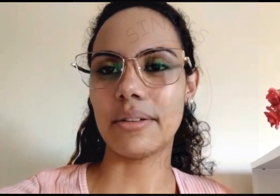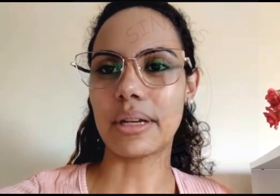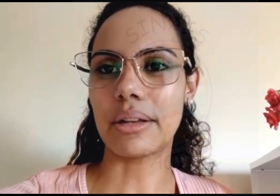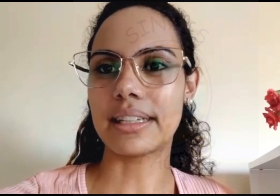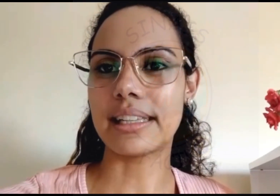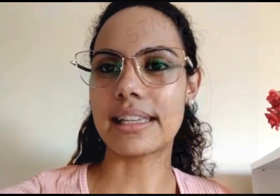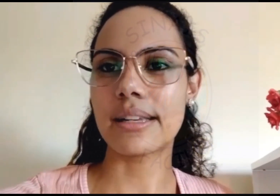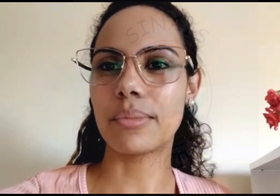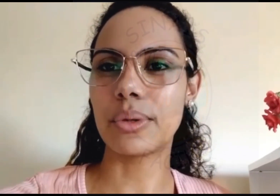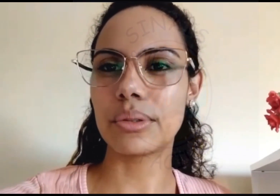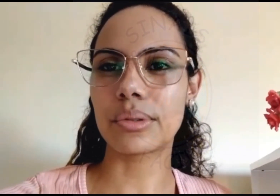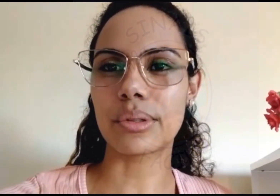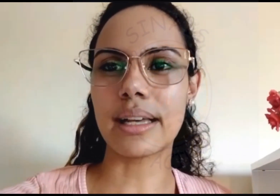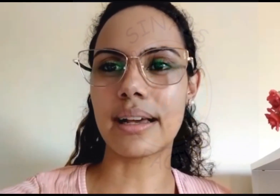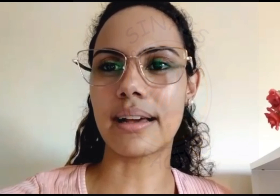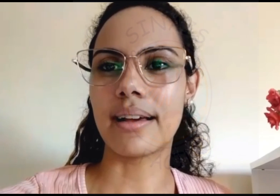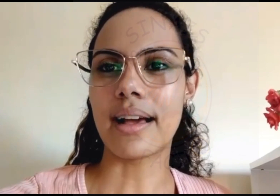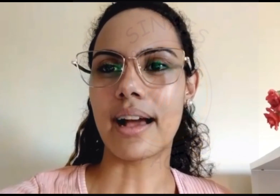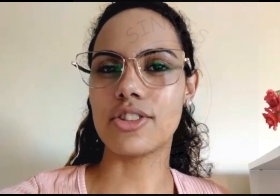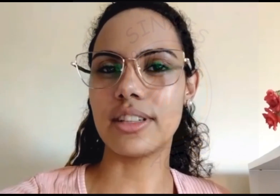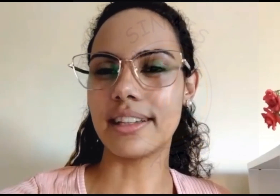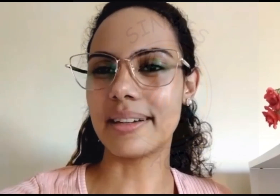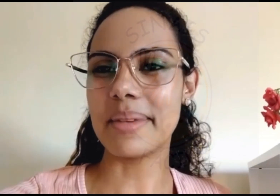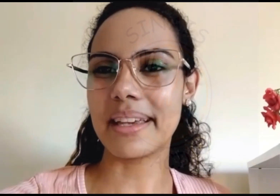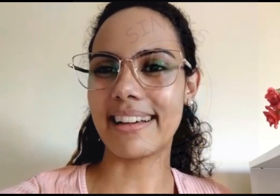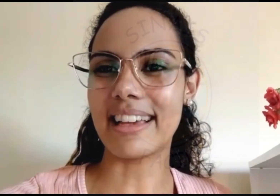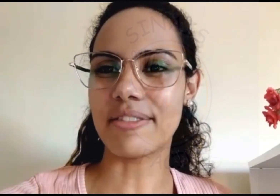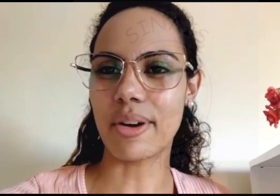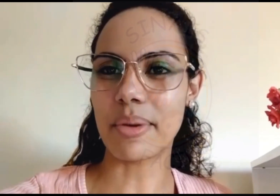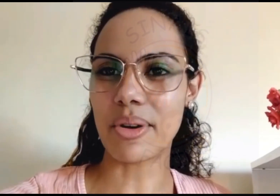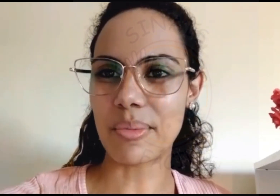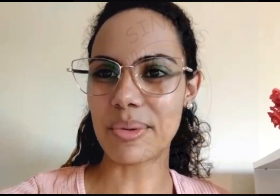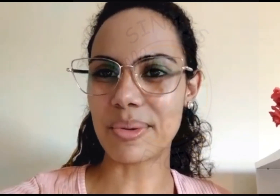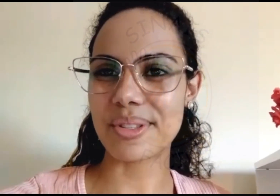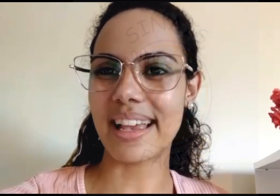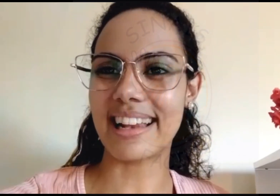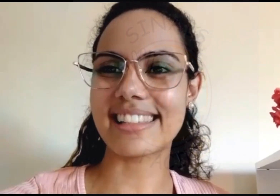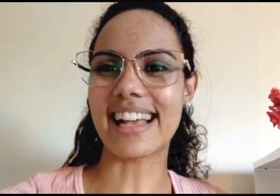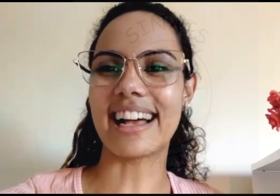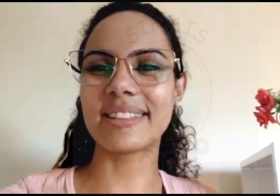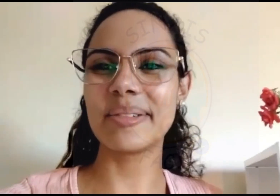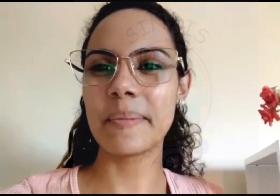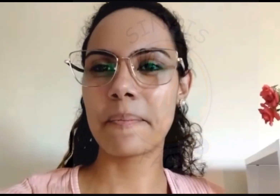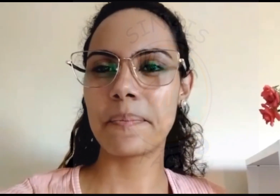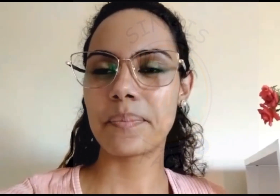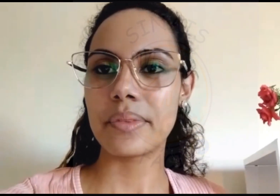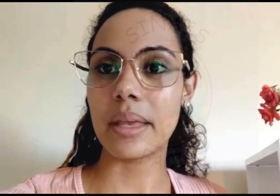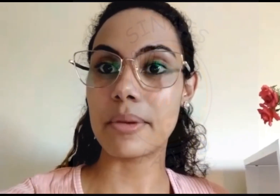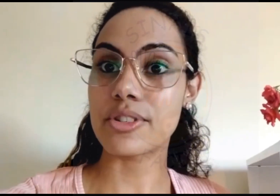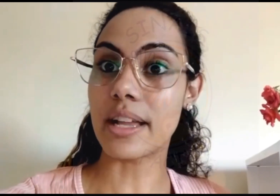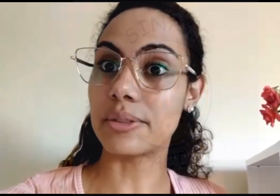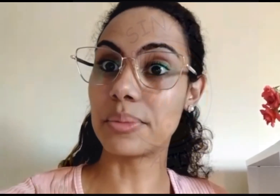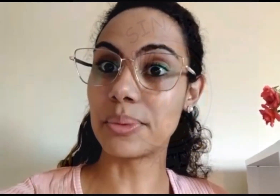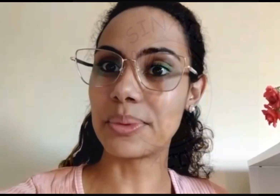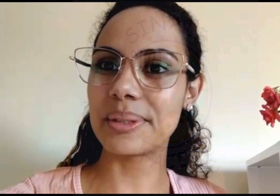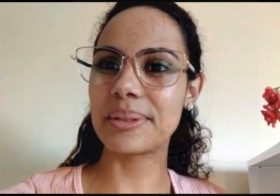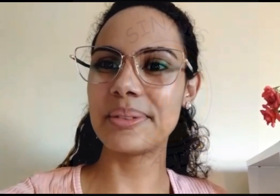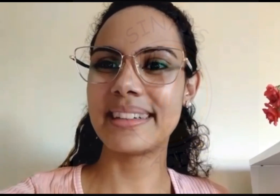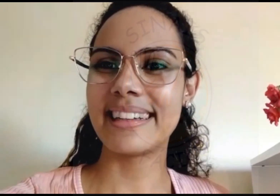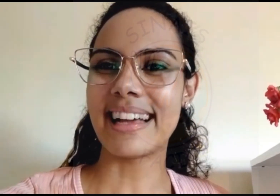quero agradecer muito toda a dinâmica e a forma como o curso é realizado. Tem me ajudado muito.